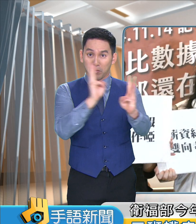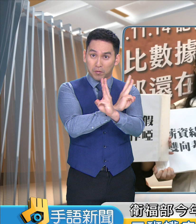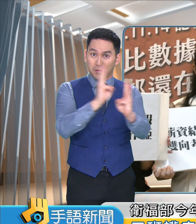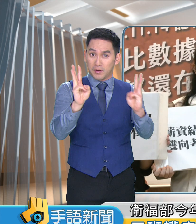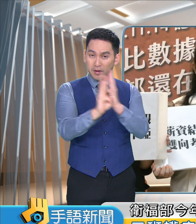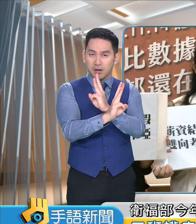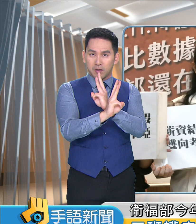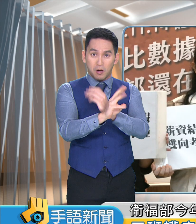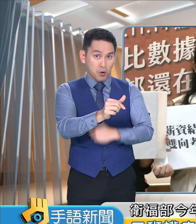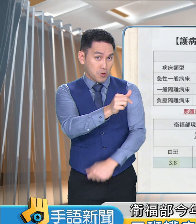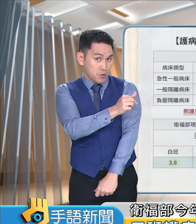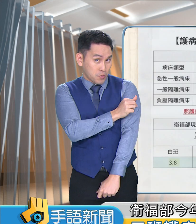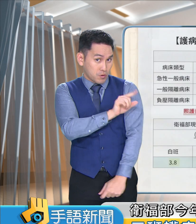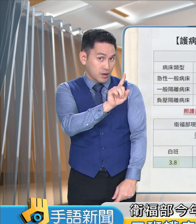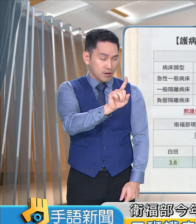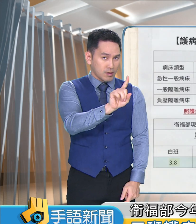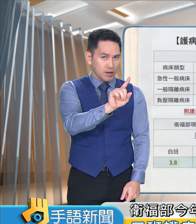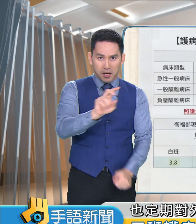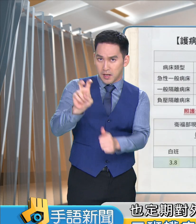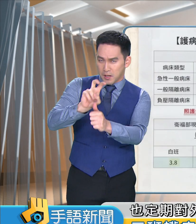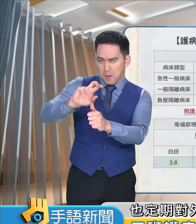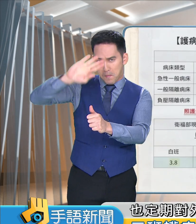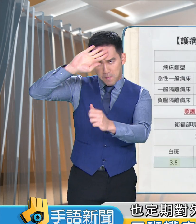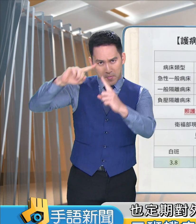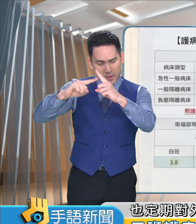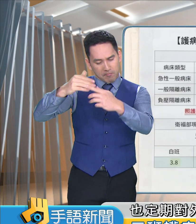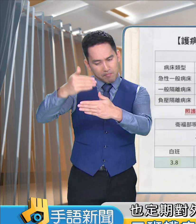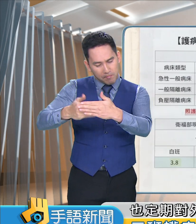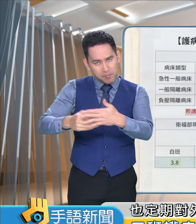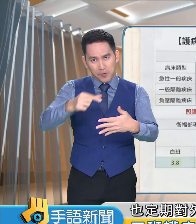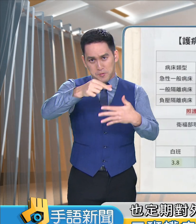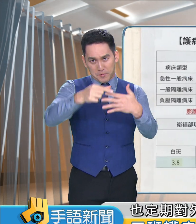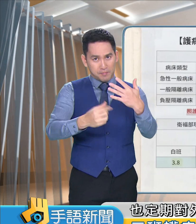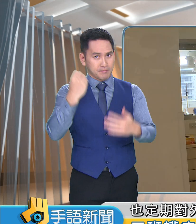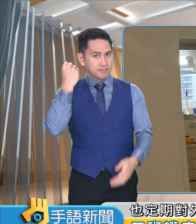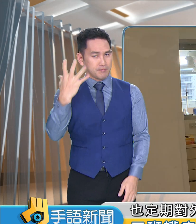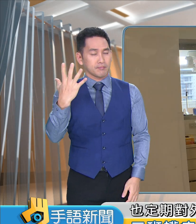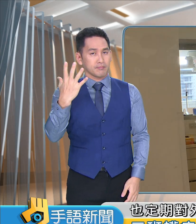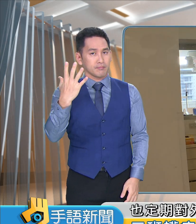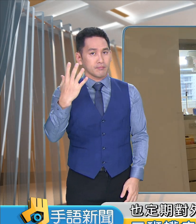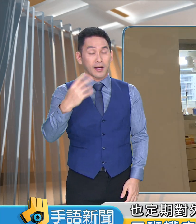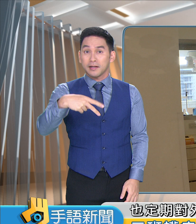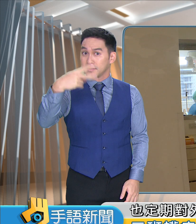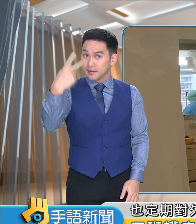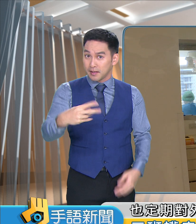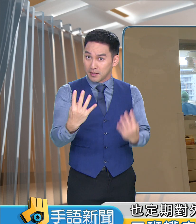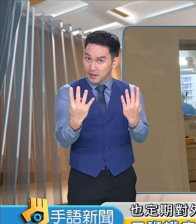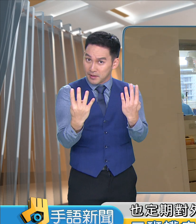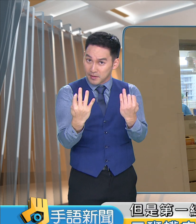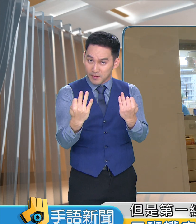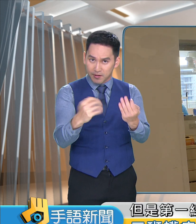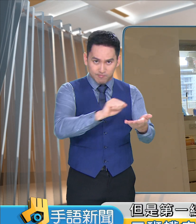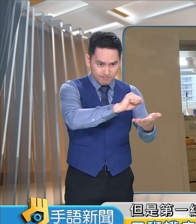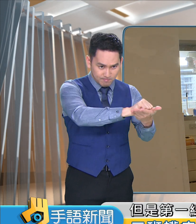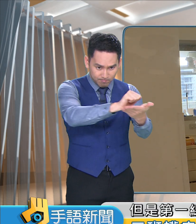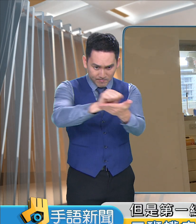制，也定期对外公布最新的数据。但是第一线医护控